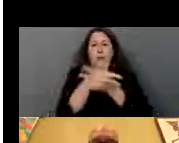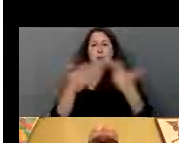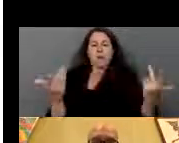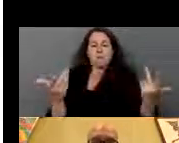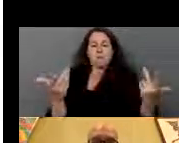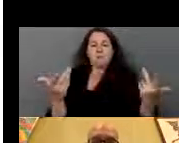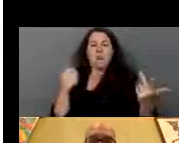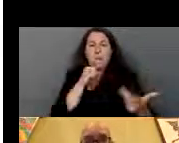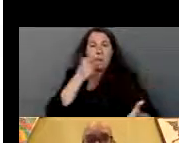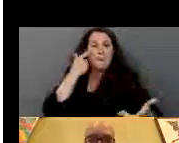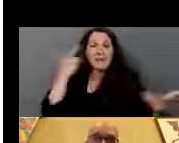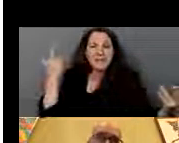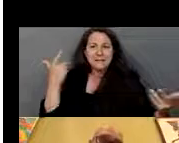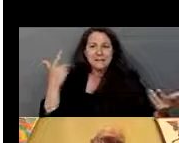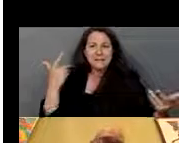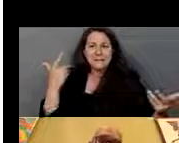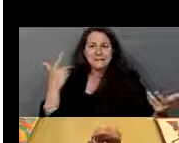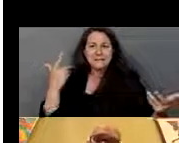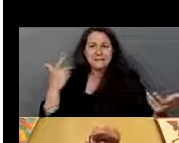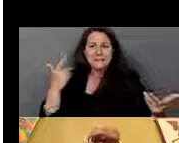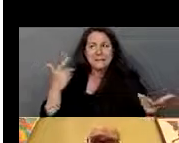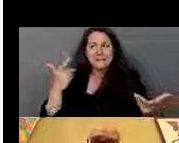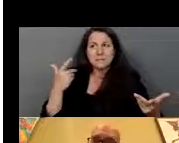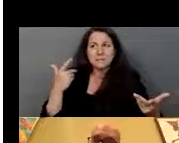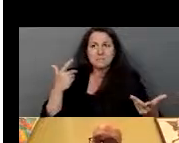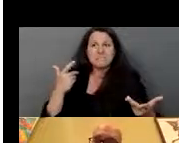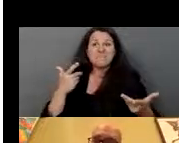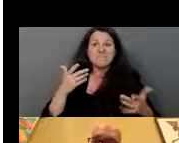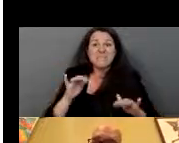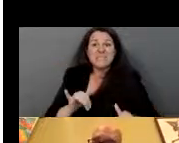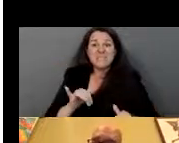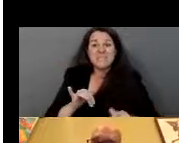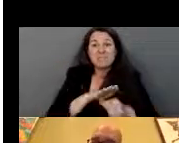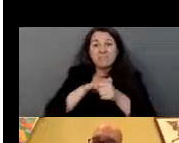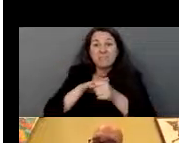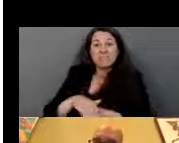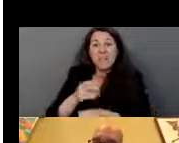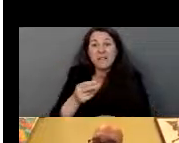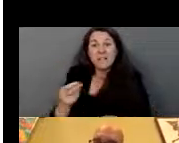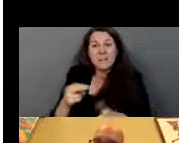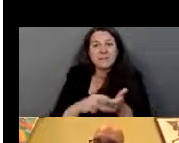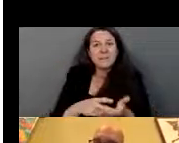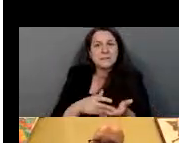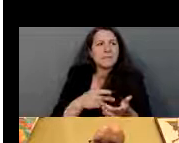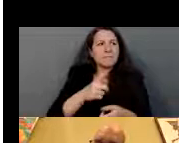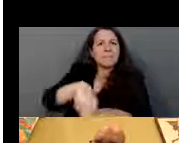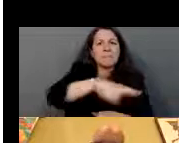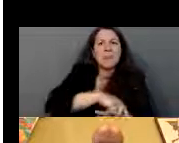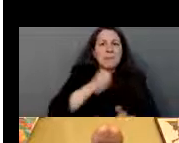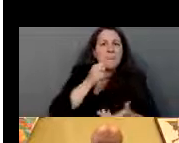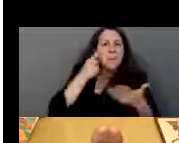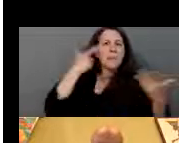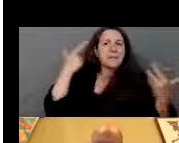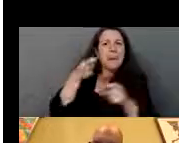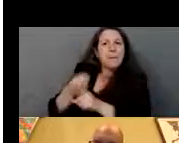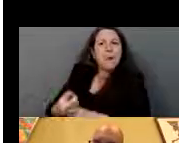manque ce capacitif, ce fait qu'on ne pense pas, finalement, aux impacts que ça peut avoir. Donc, dans notre